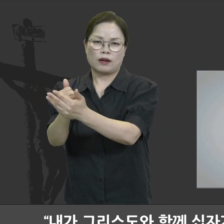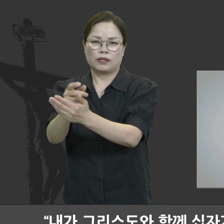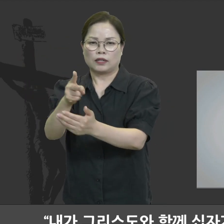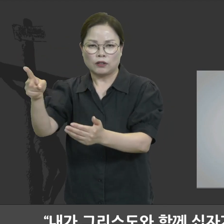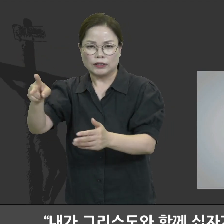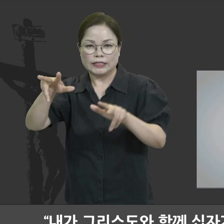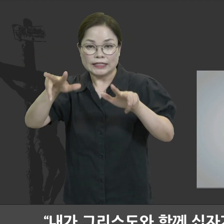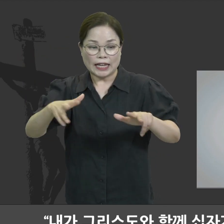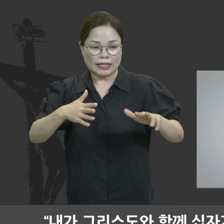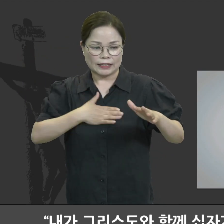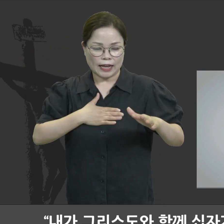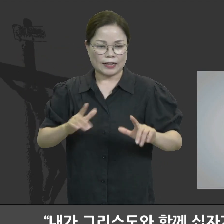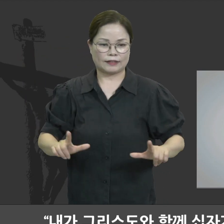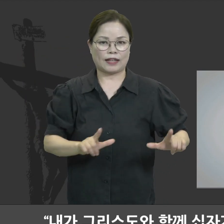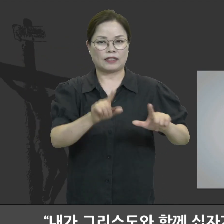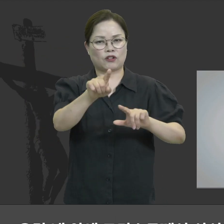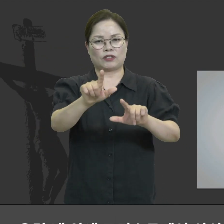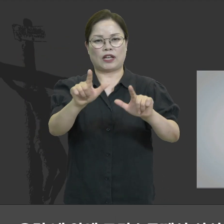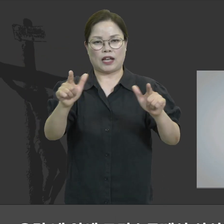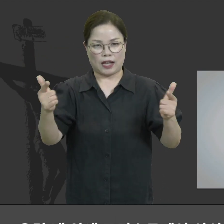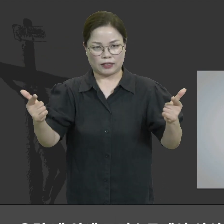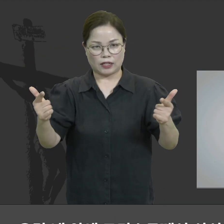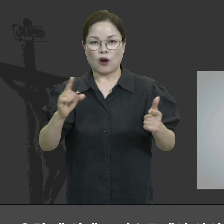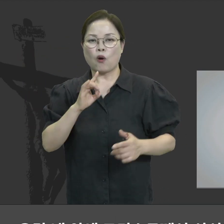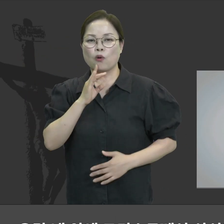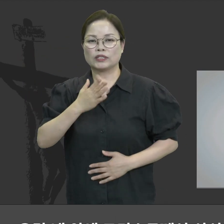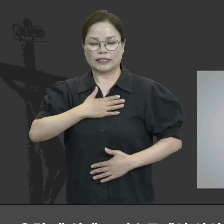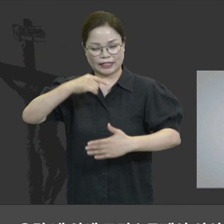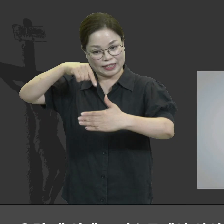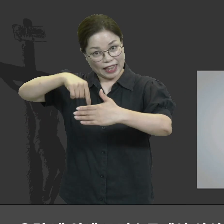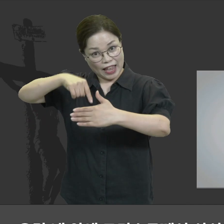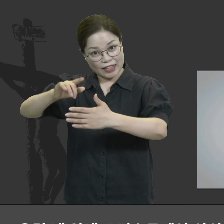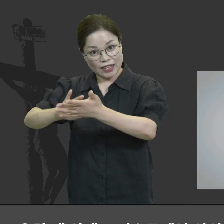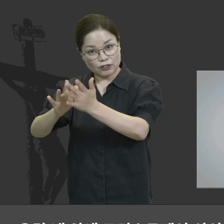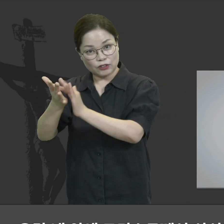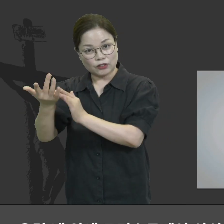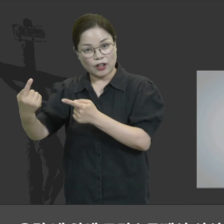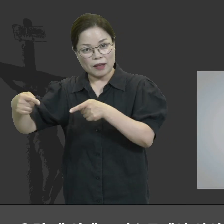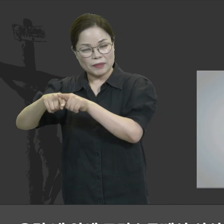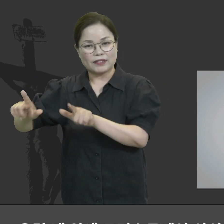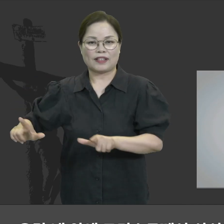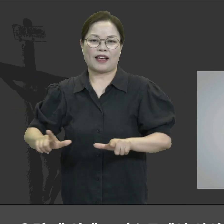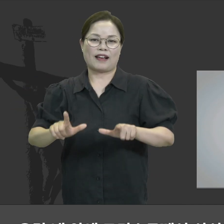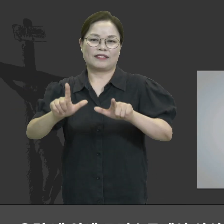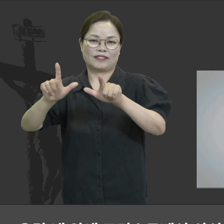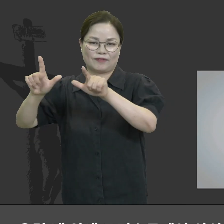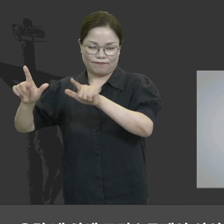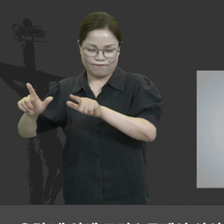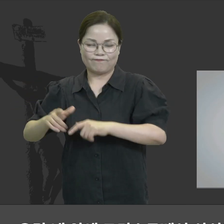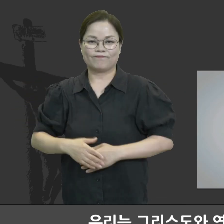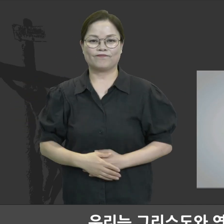그런즉 이제는 내가 사는 것이 아니요 오직 내 안에 그리스도께서 사시는 것이라.